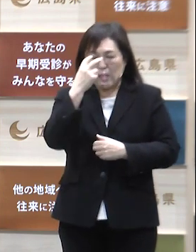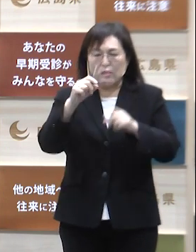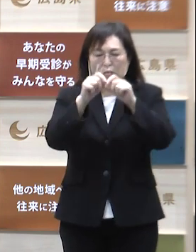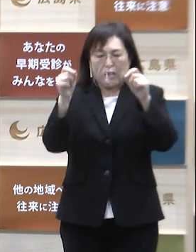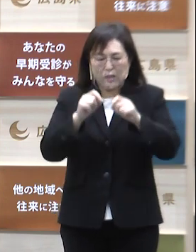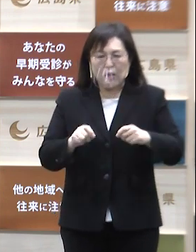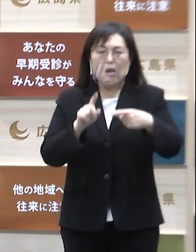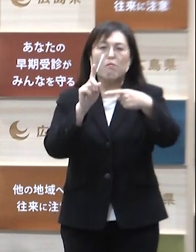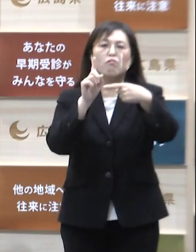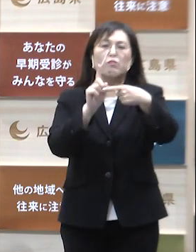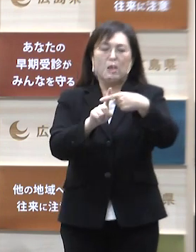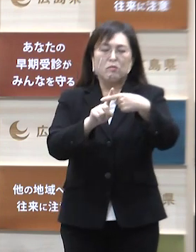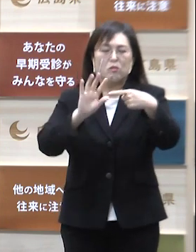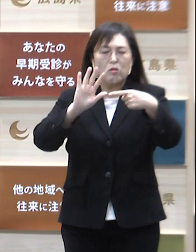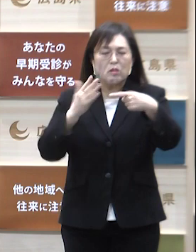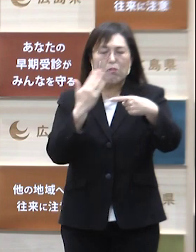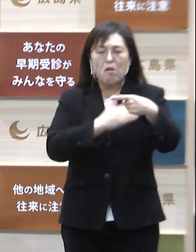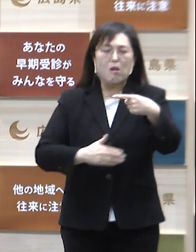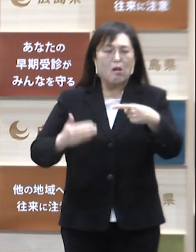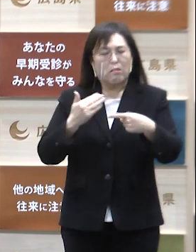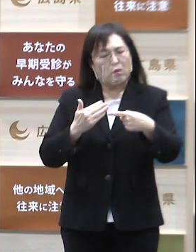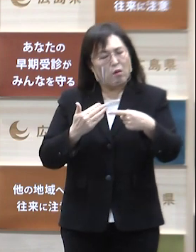療養していただきたいと思いますけれども、